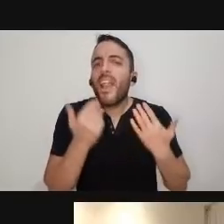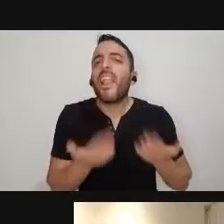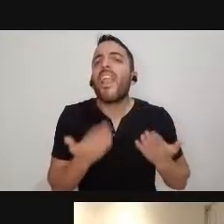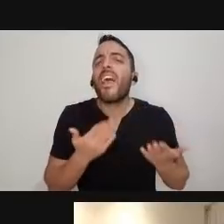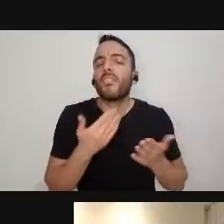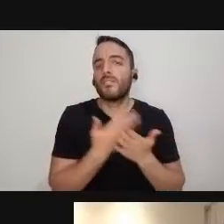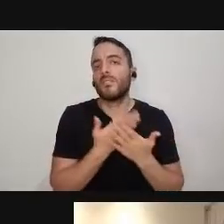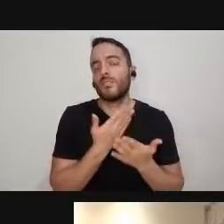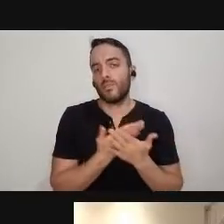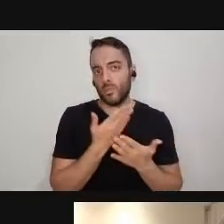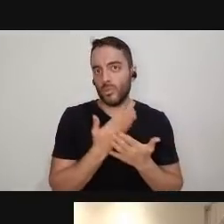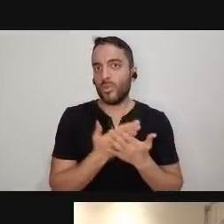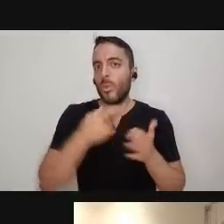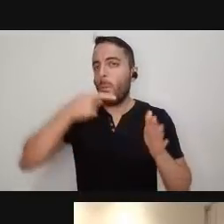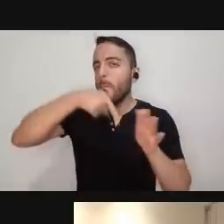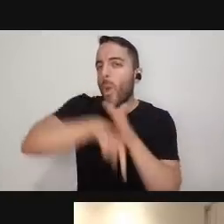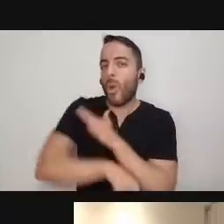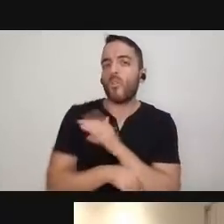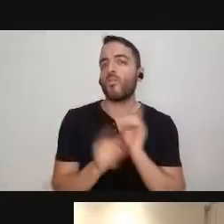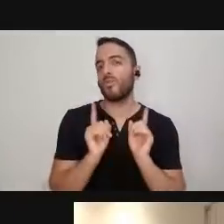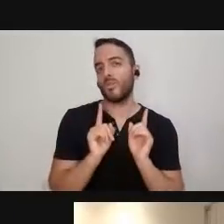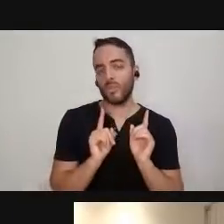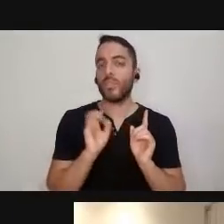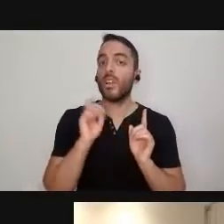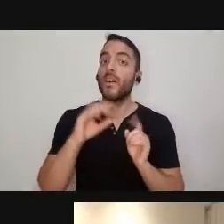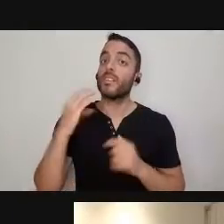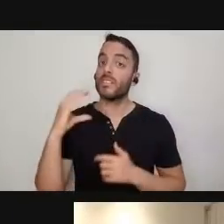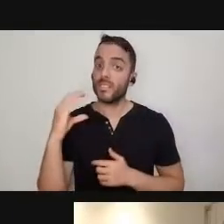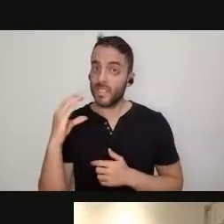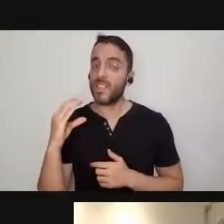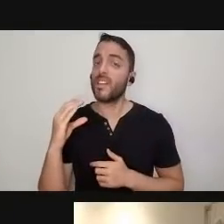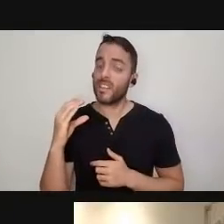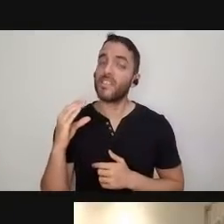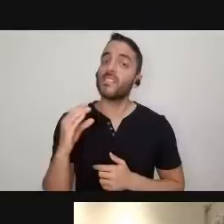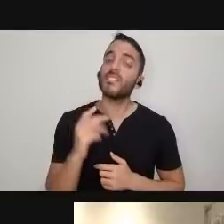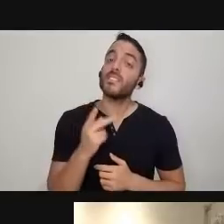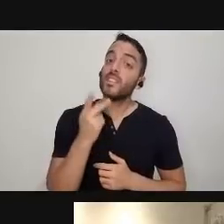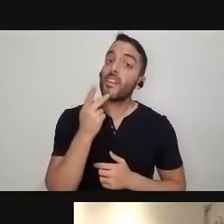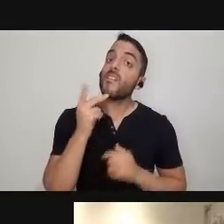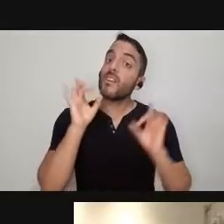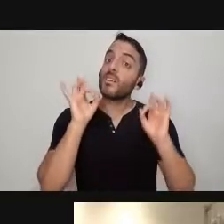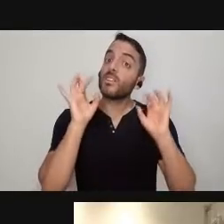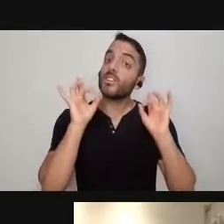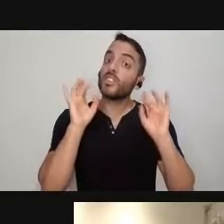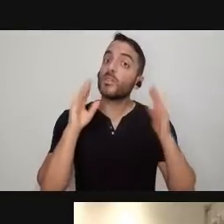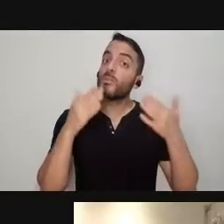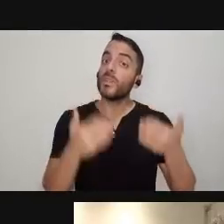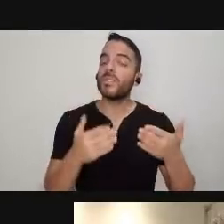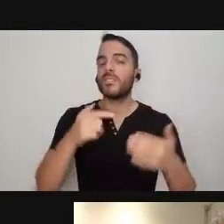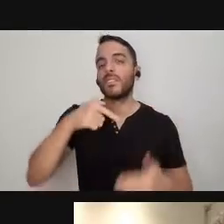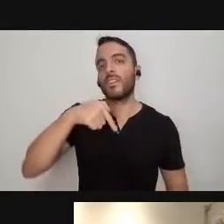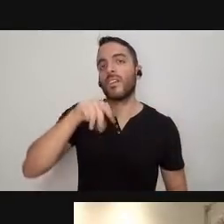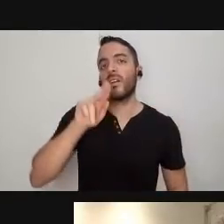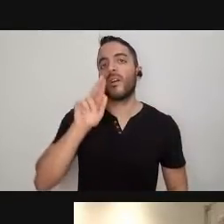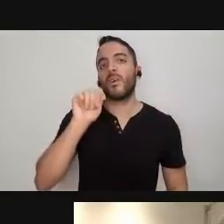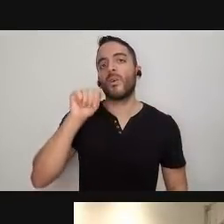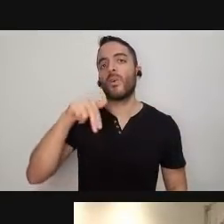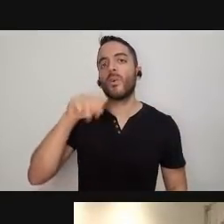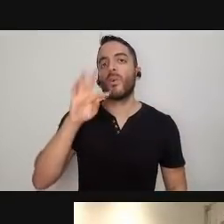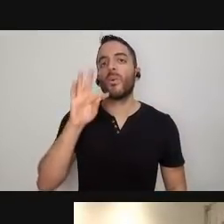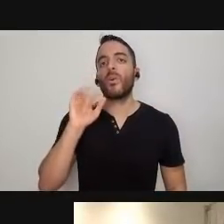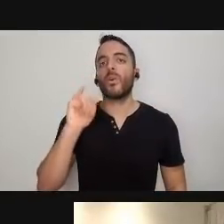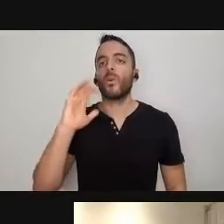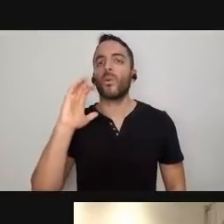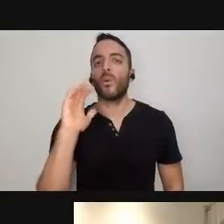agora sobre ciência de um modo geral, e especialmente a ciência quântica, a física quântica,